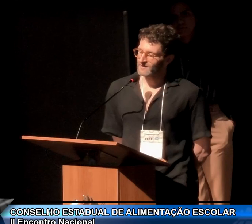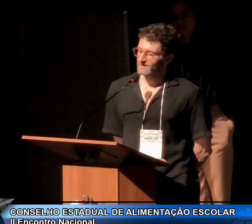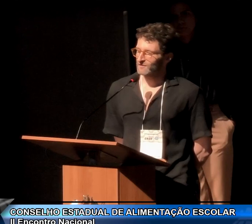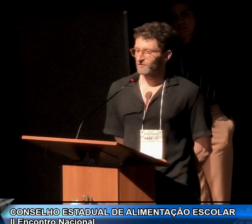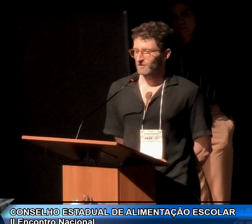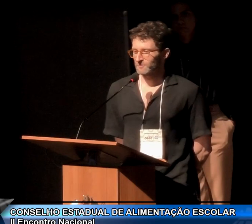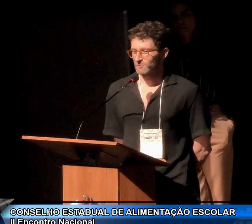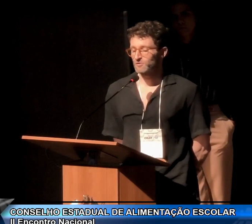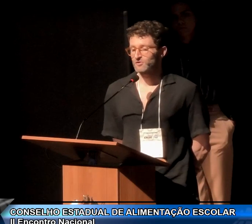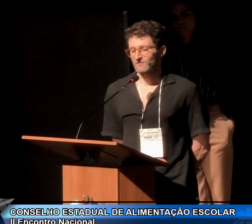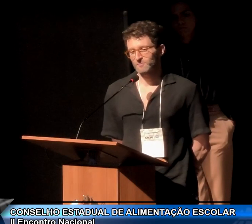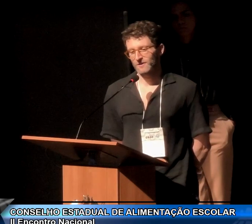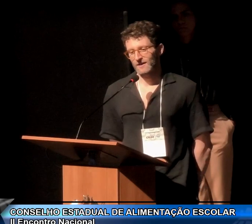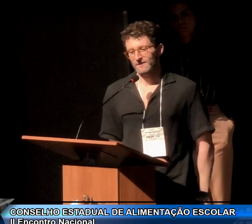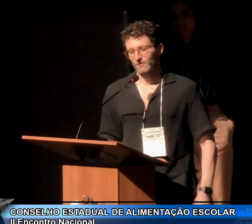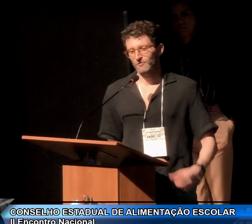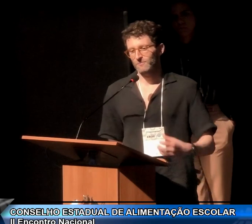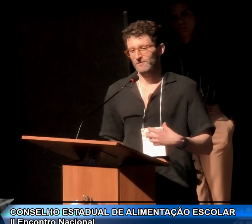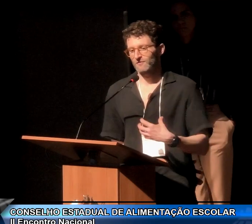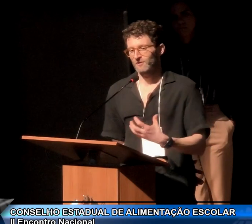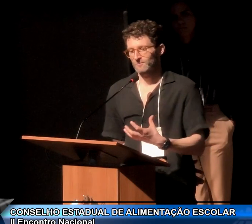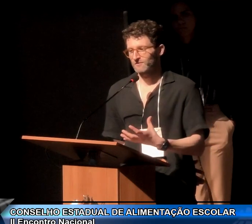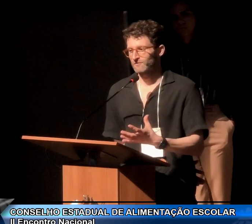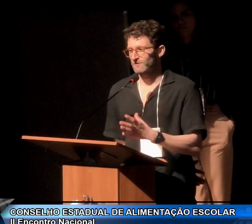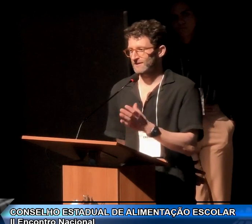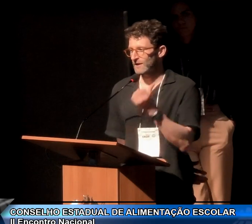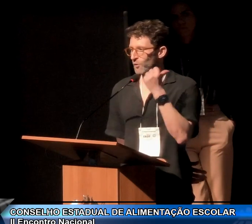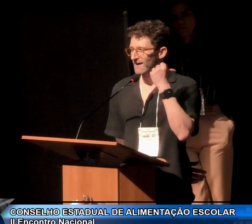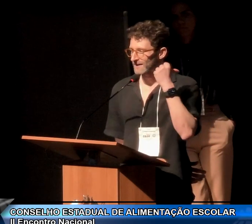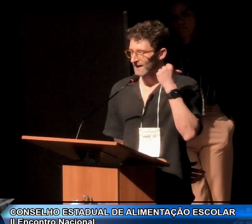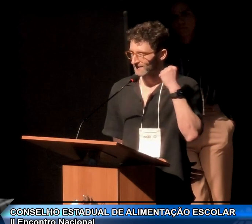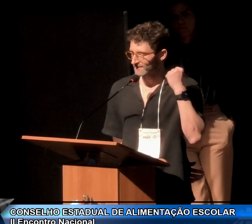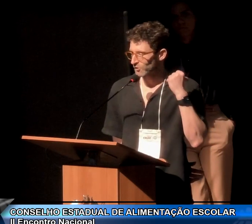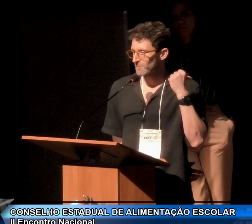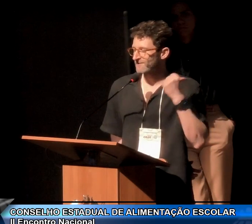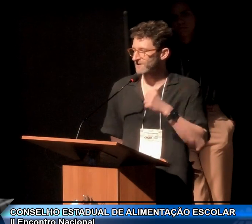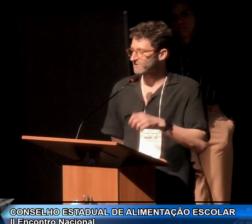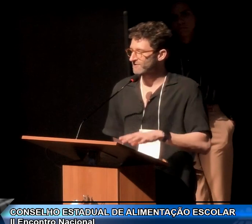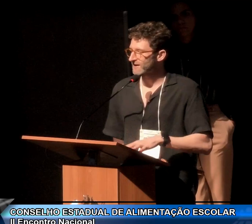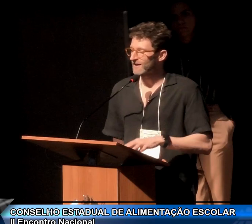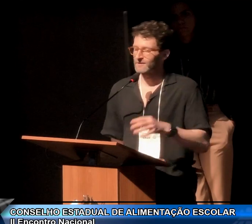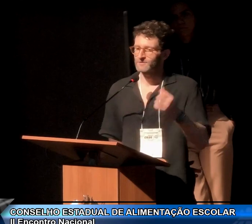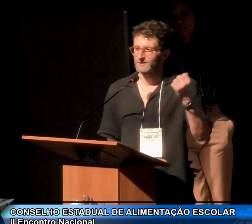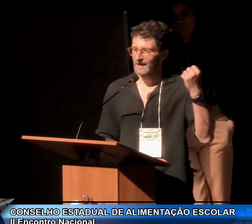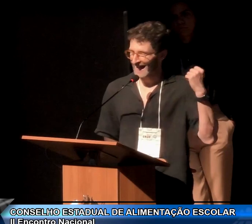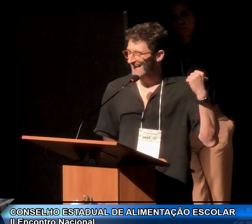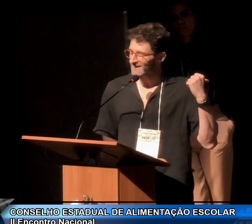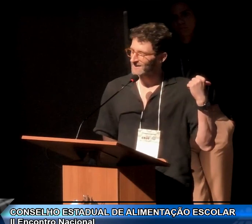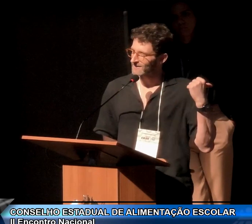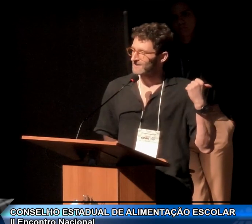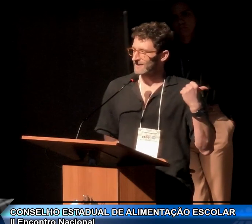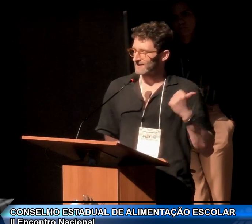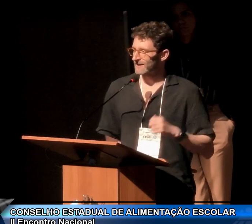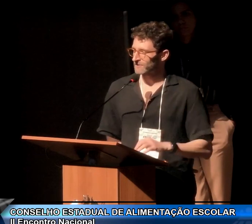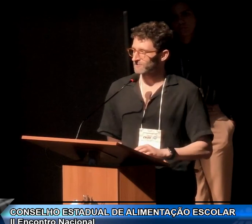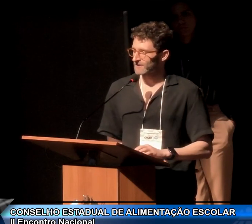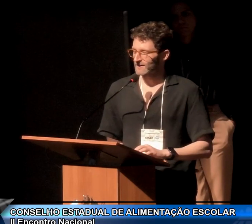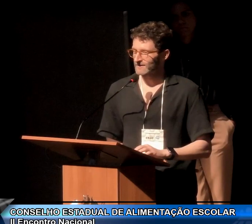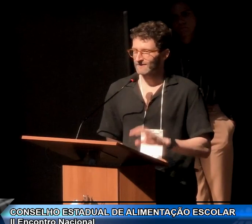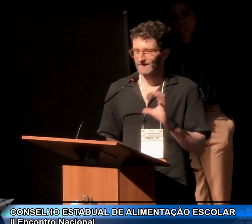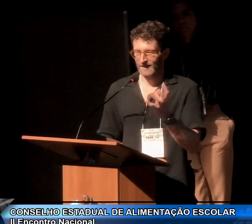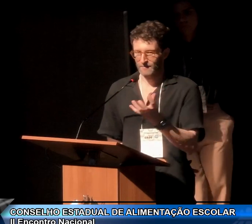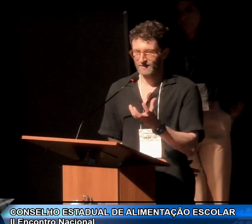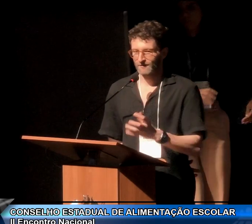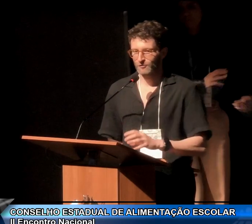a oferta da Fórmula o motivo porque ele tá consumindo a fórmula for enquadrada como uma seletividade aqui dentro